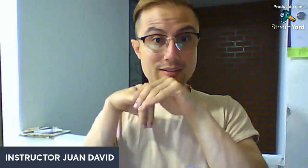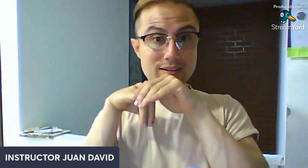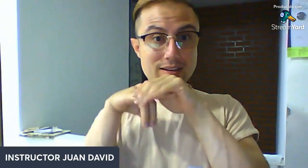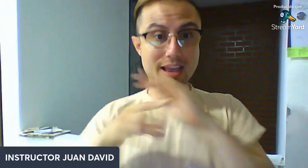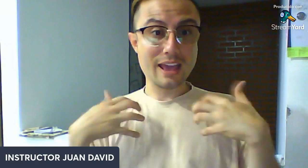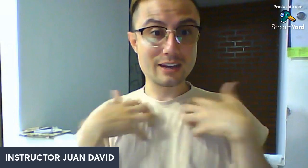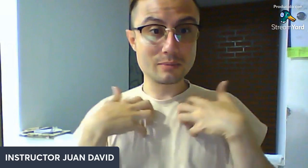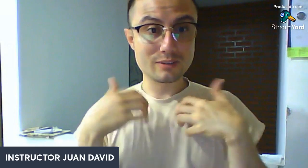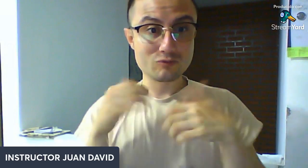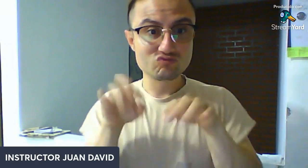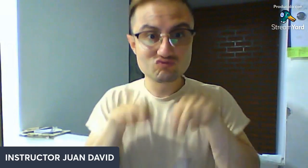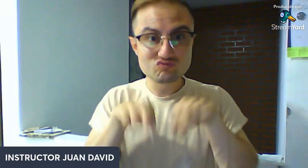Bueno, entonces, puercoespín.